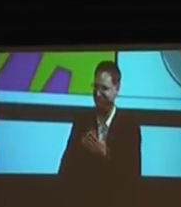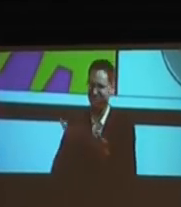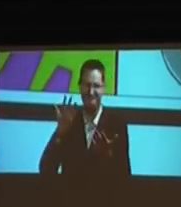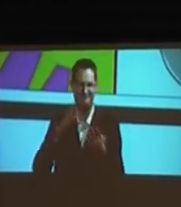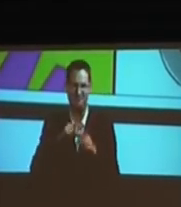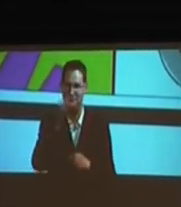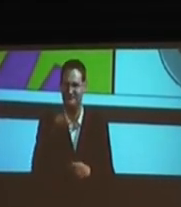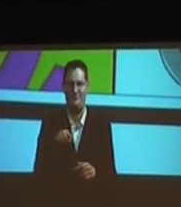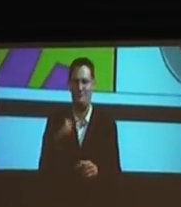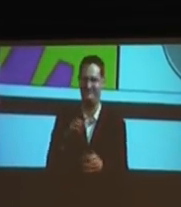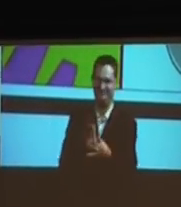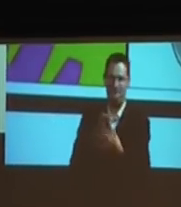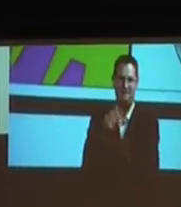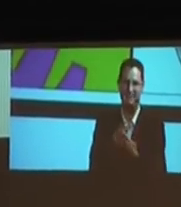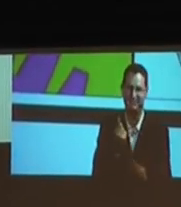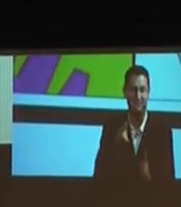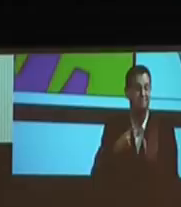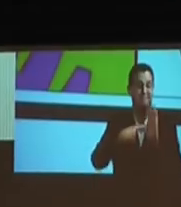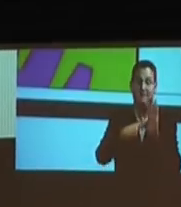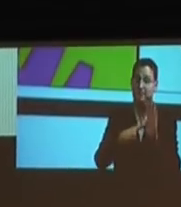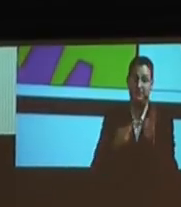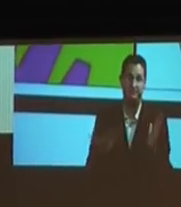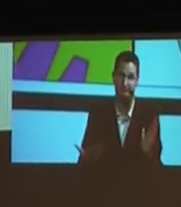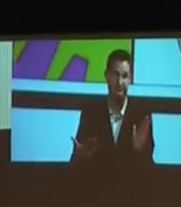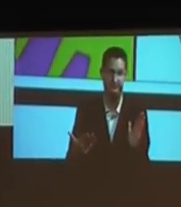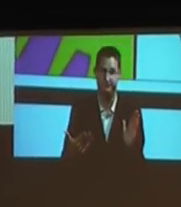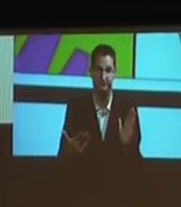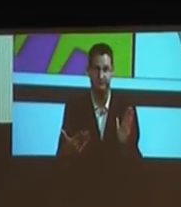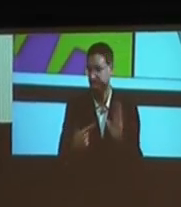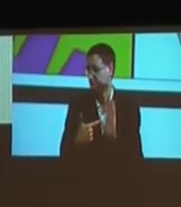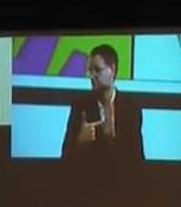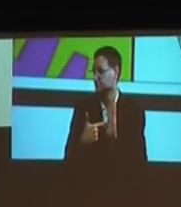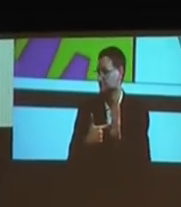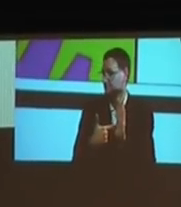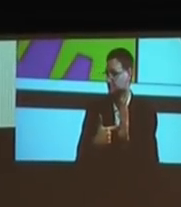Letzten Endes ist es natürlich auch so, dass Geld eine ganz zentrale Rolle spielt.